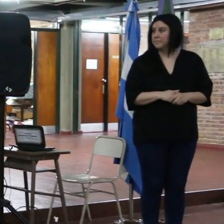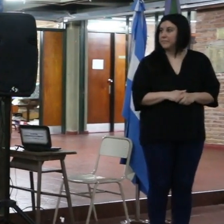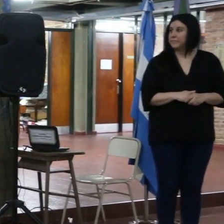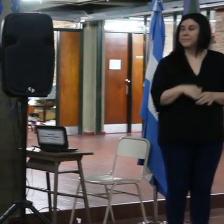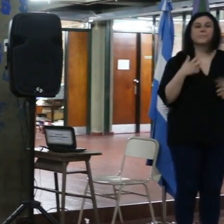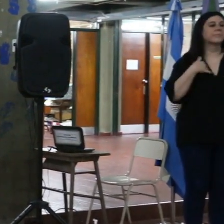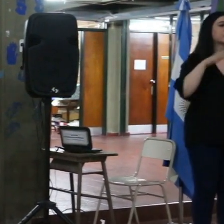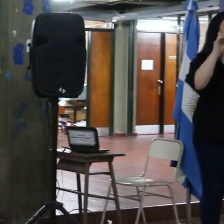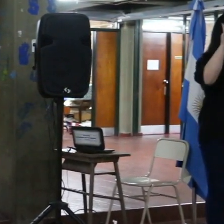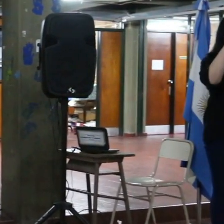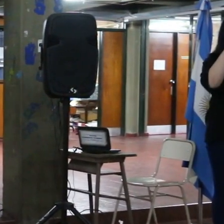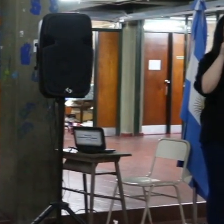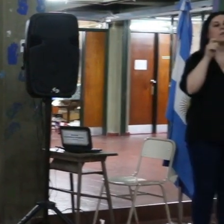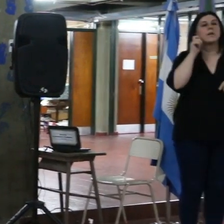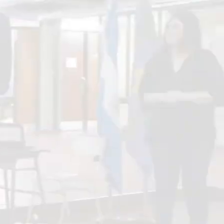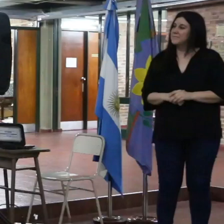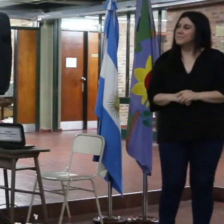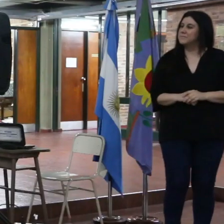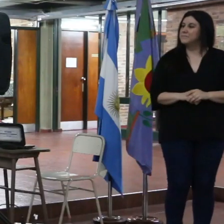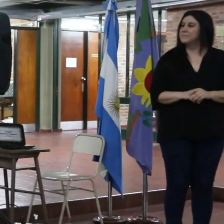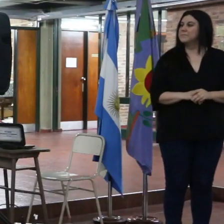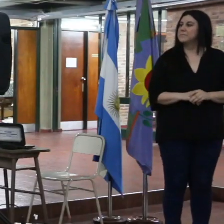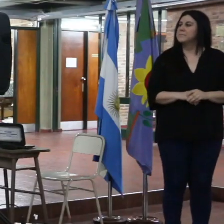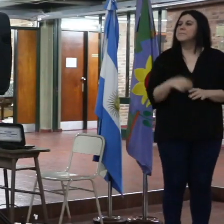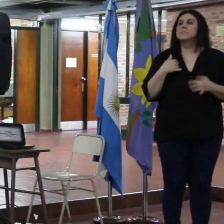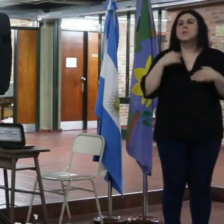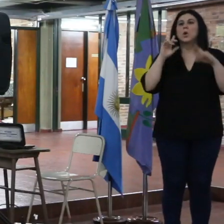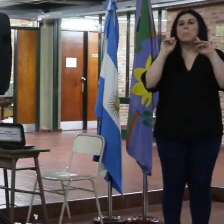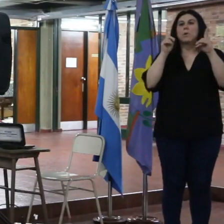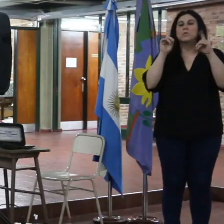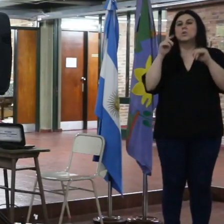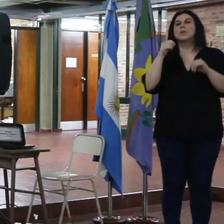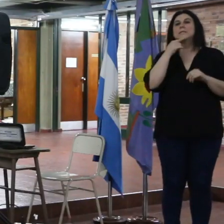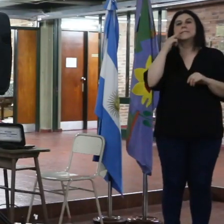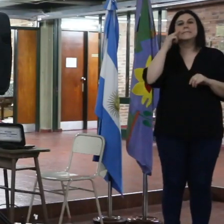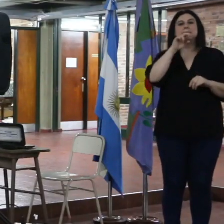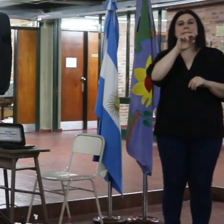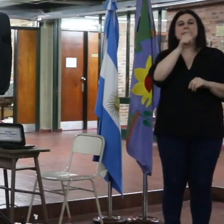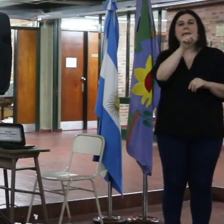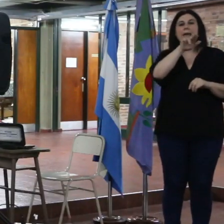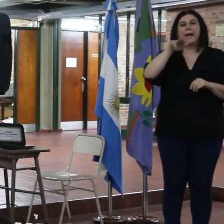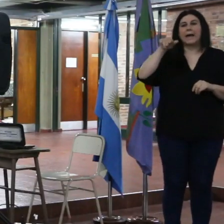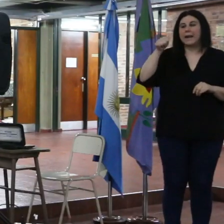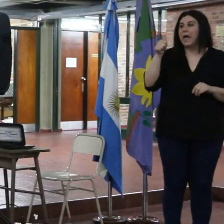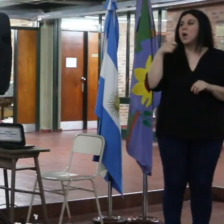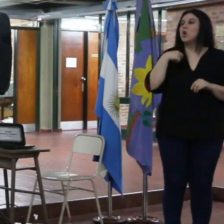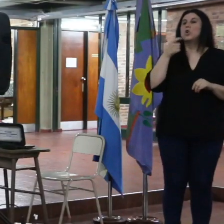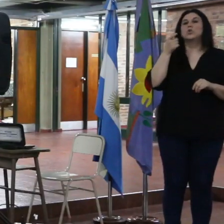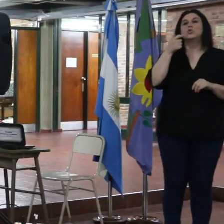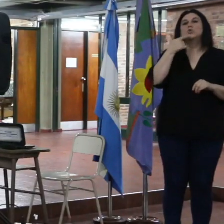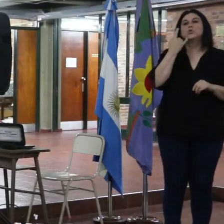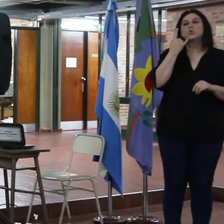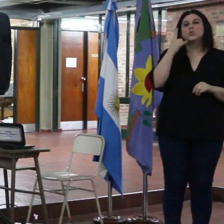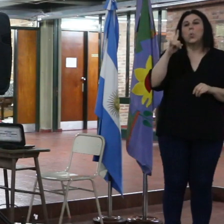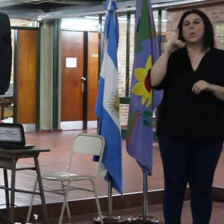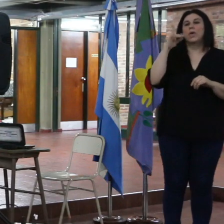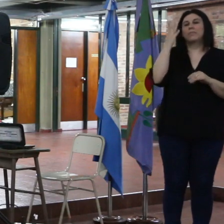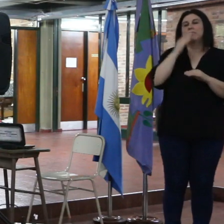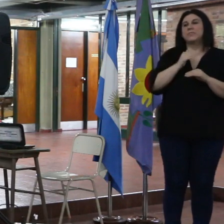Al profesor Gustavo Gali, como dije, al profesor Daniel Sierra, subdirector de formación docente